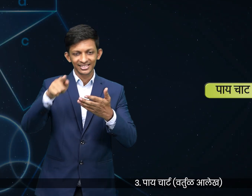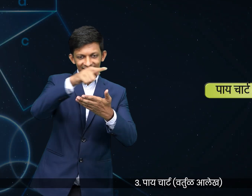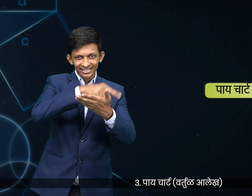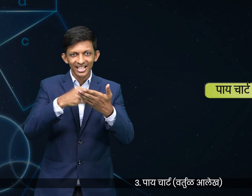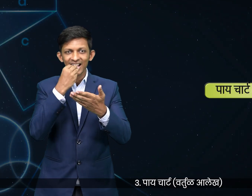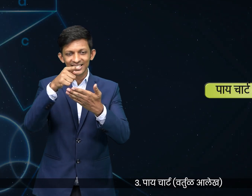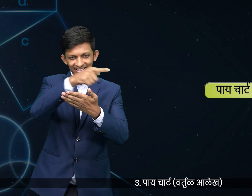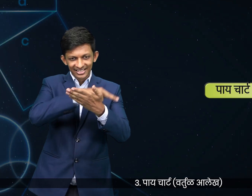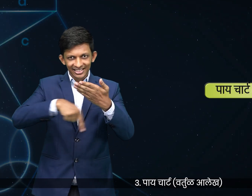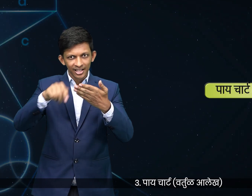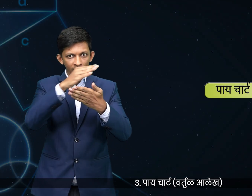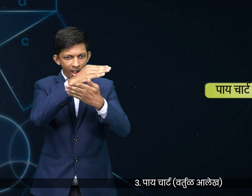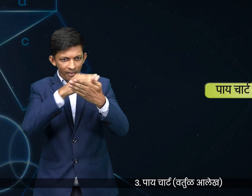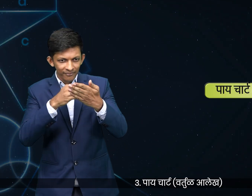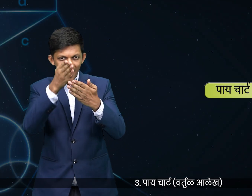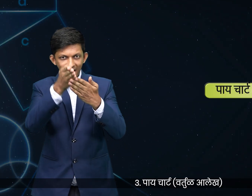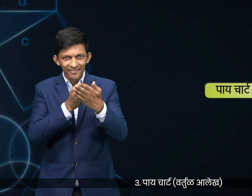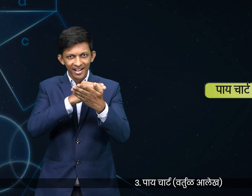3. पाय चार्ट.